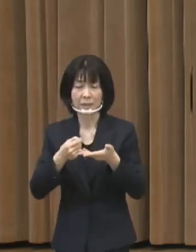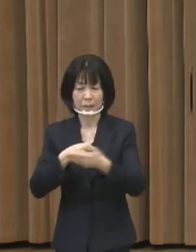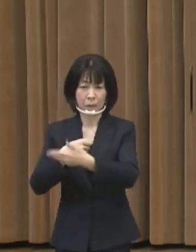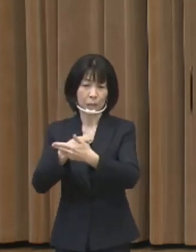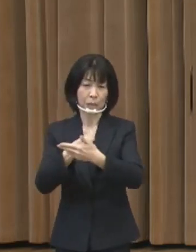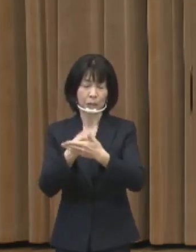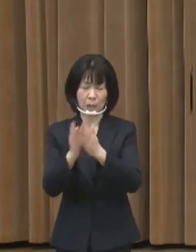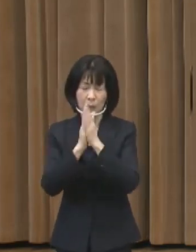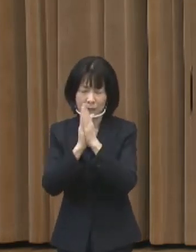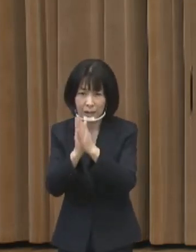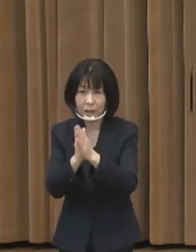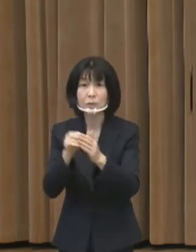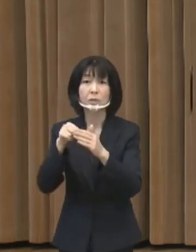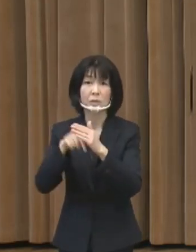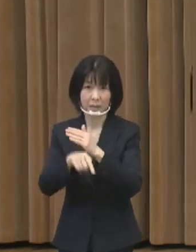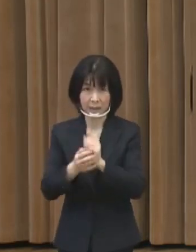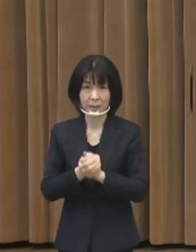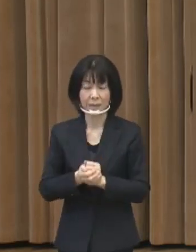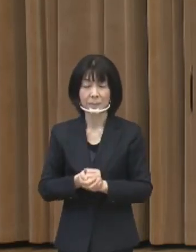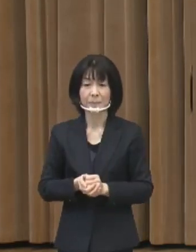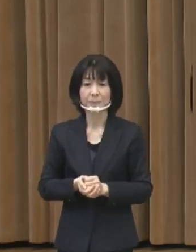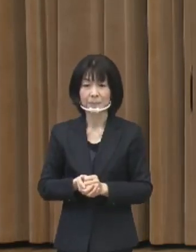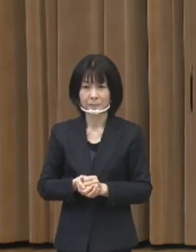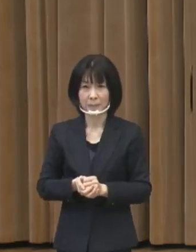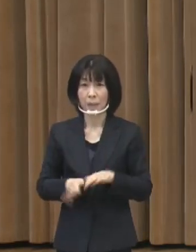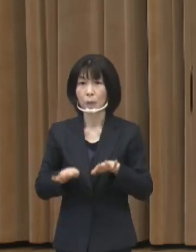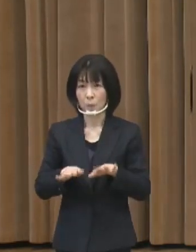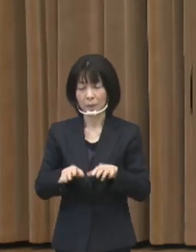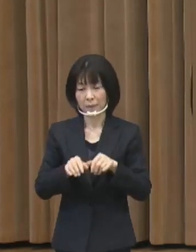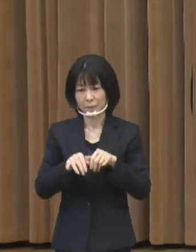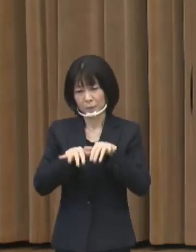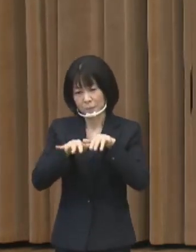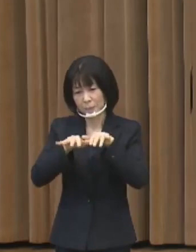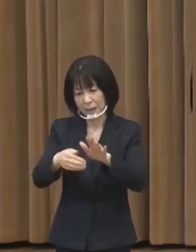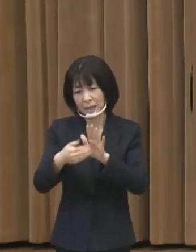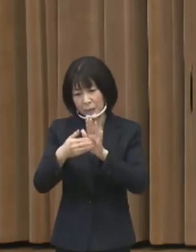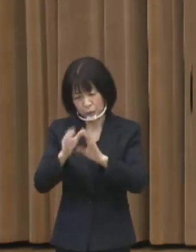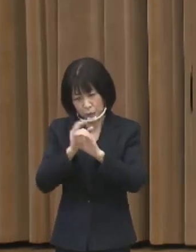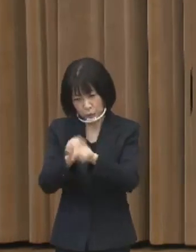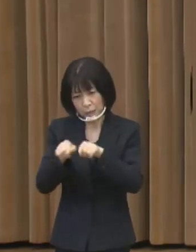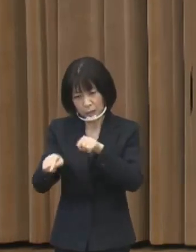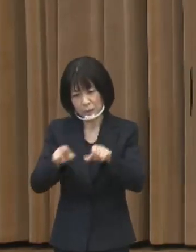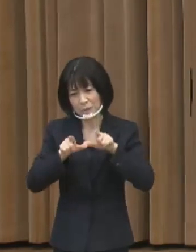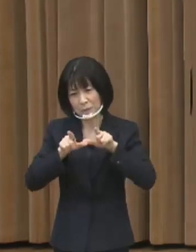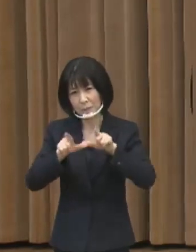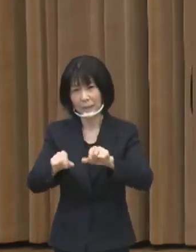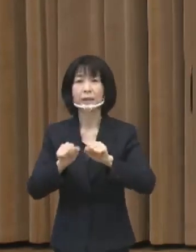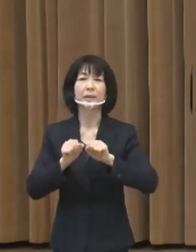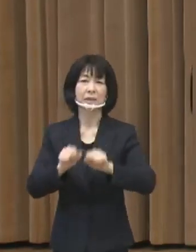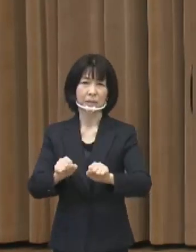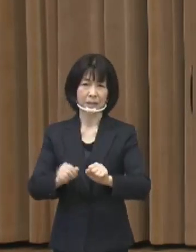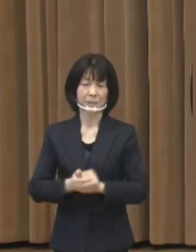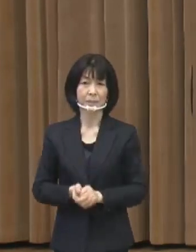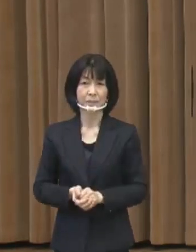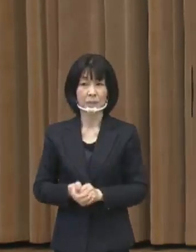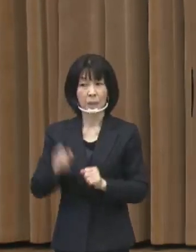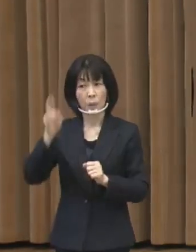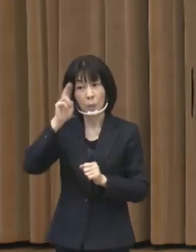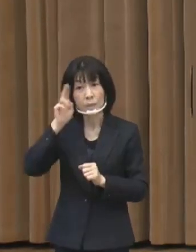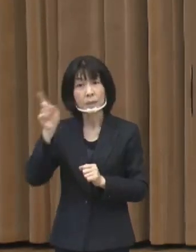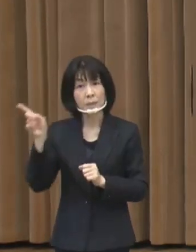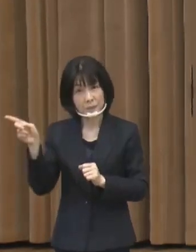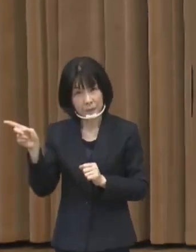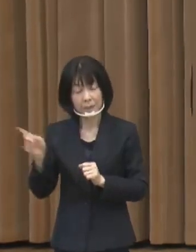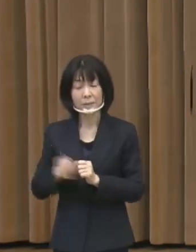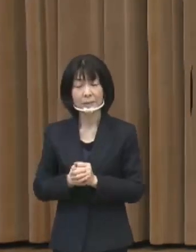をお願いする措置を作るためにこの重点措置の要請をさせていただきました。大阪において、